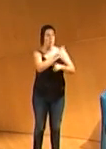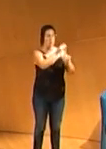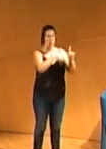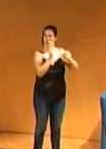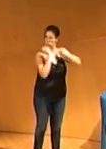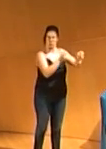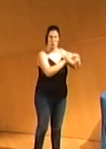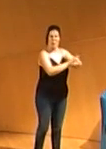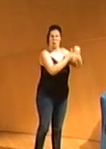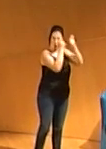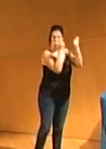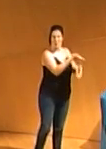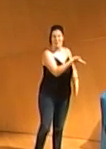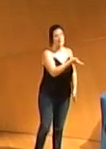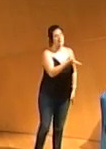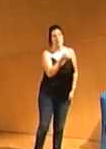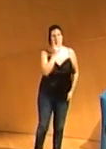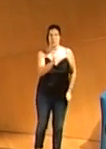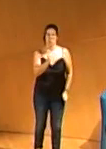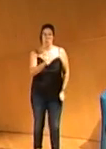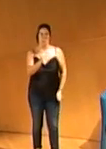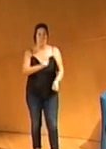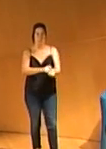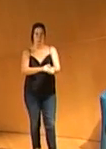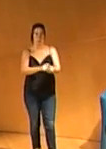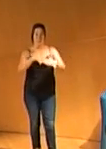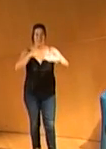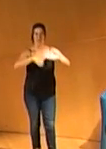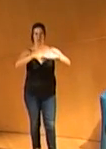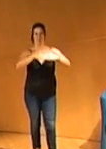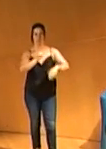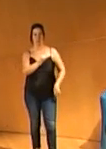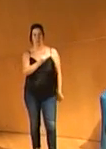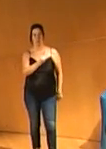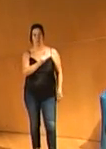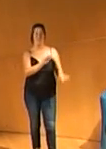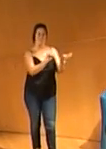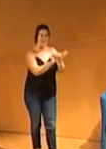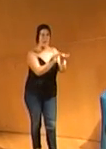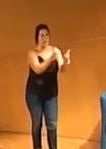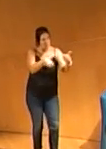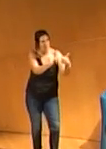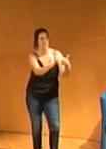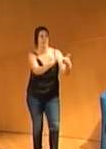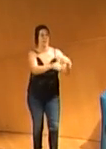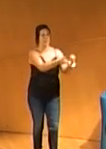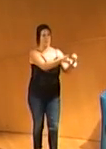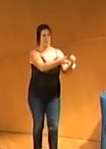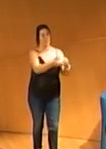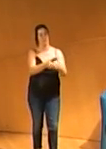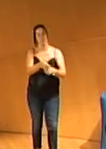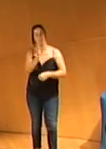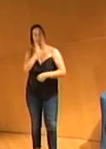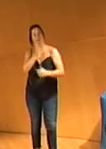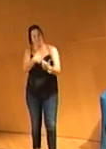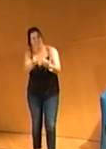nom. On va mettre, si c'est un adjectif, on a le parent aidant, le frère aidant, l'enfant aidant.